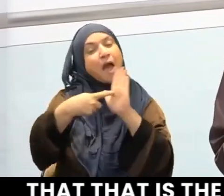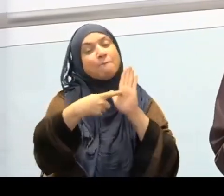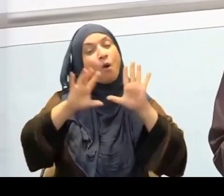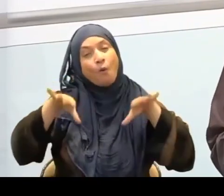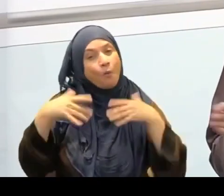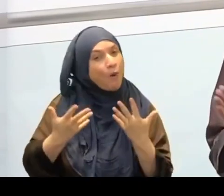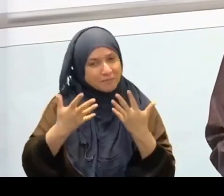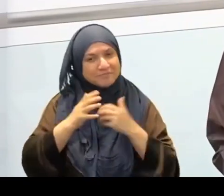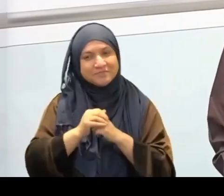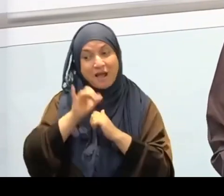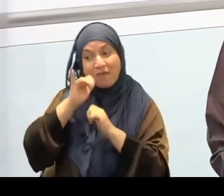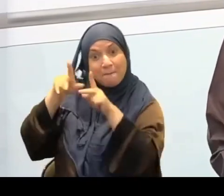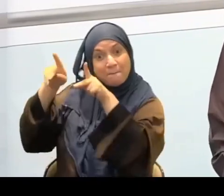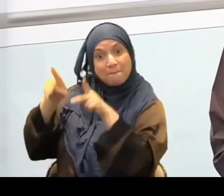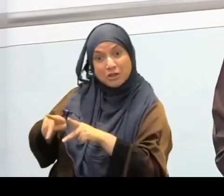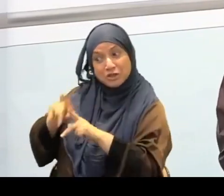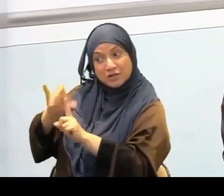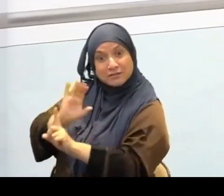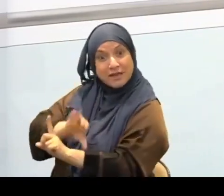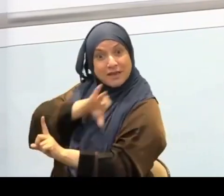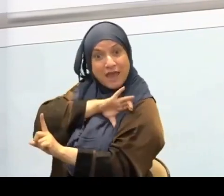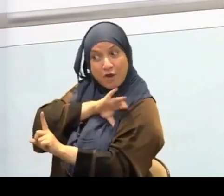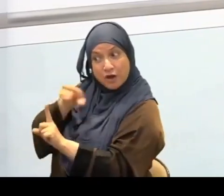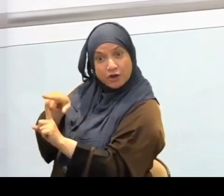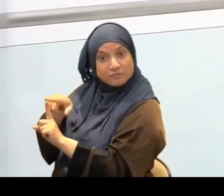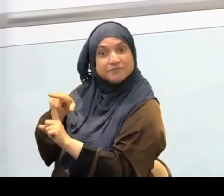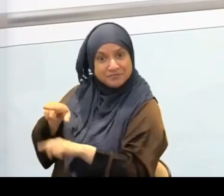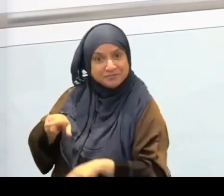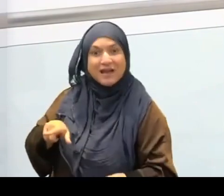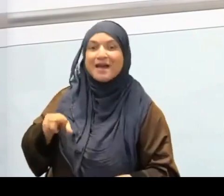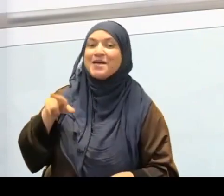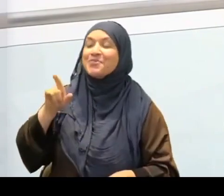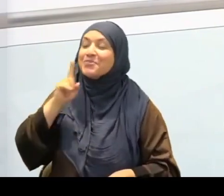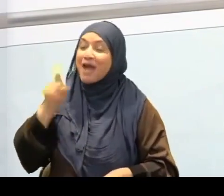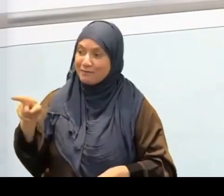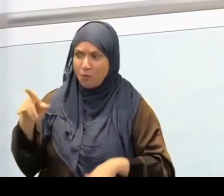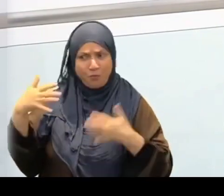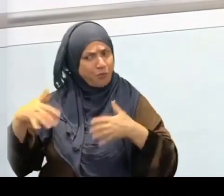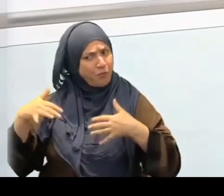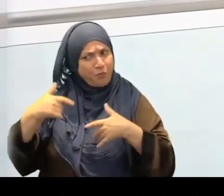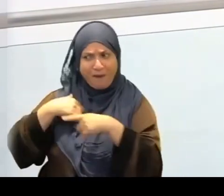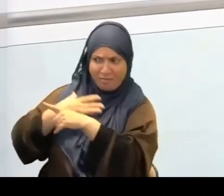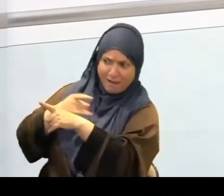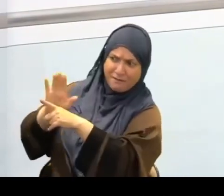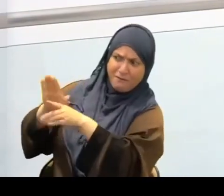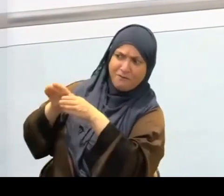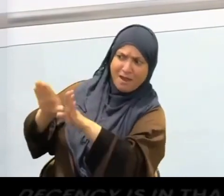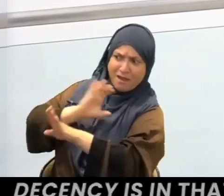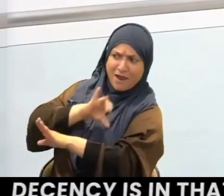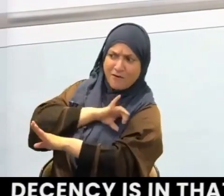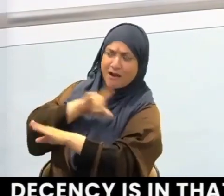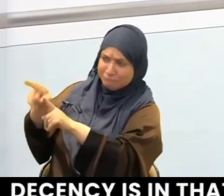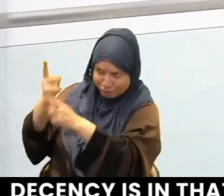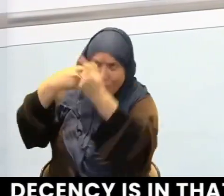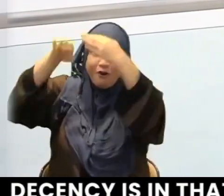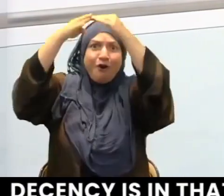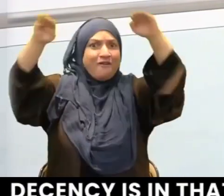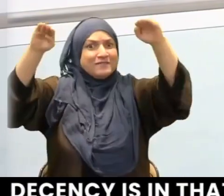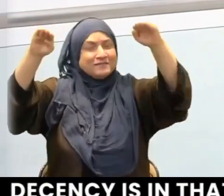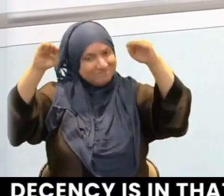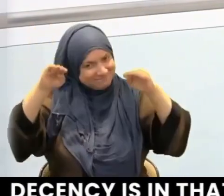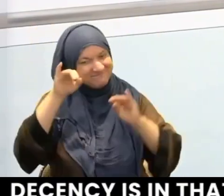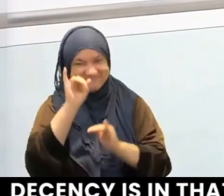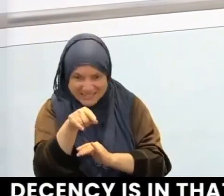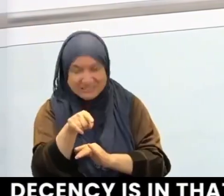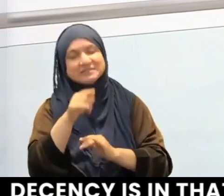Muslims. And the Prophet ﷺ said, Al-haya la ya'ti illa bi khayr. That there is nothing that haya is in, decency is in, that